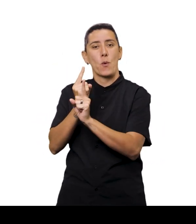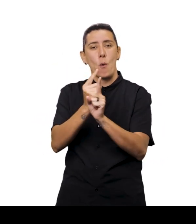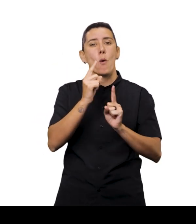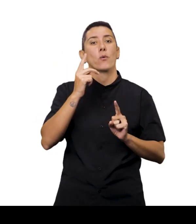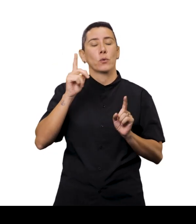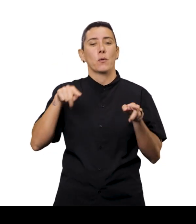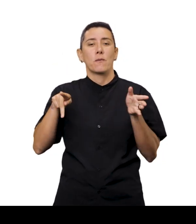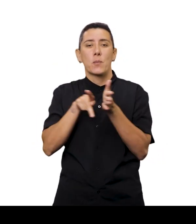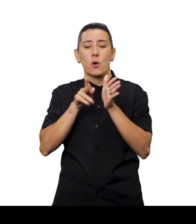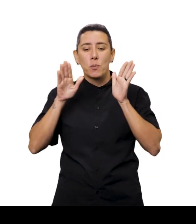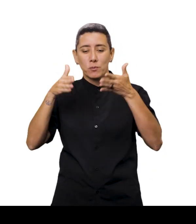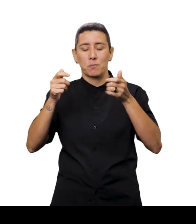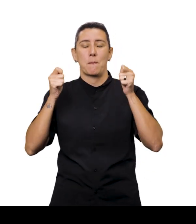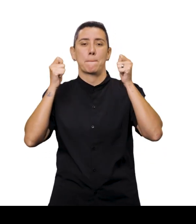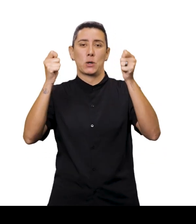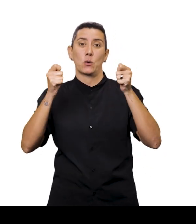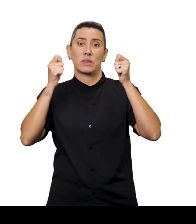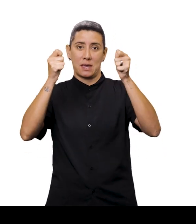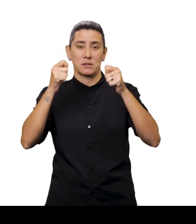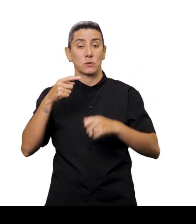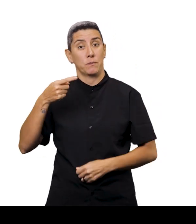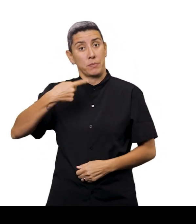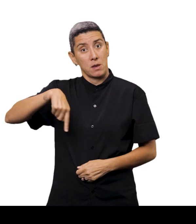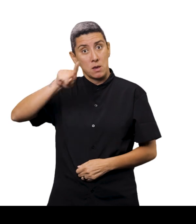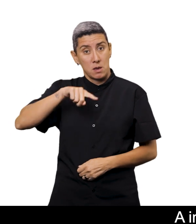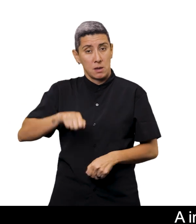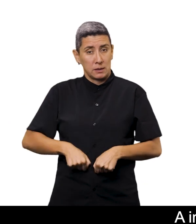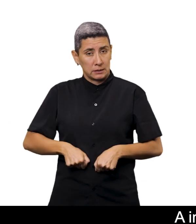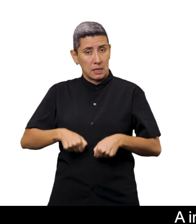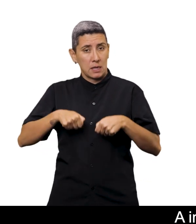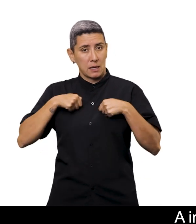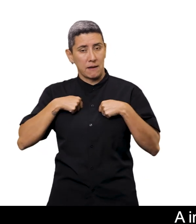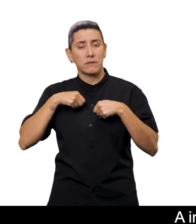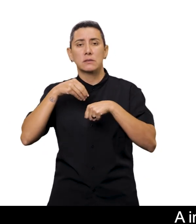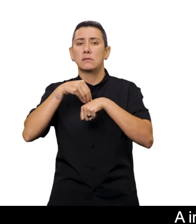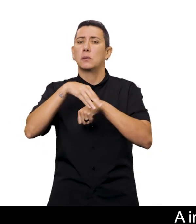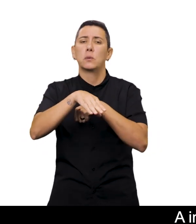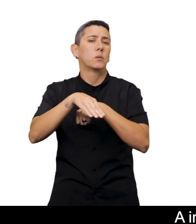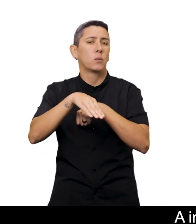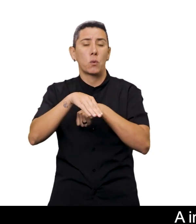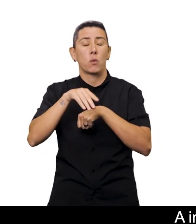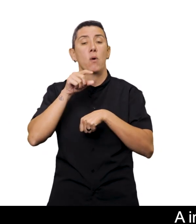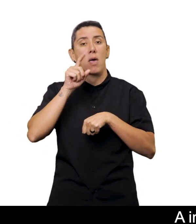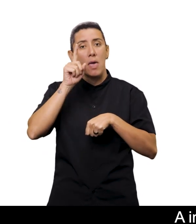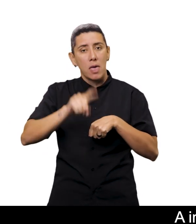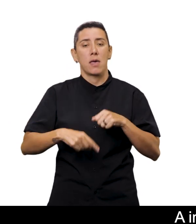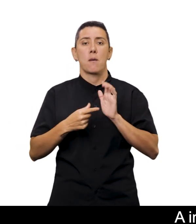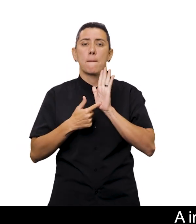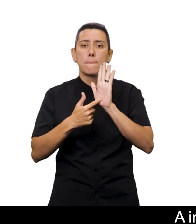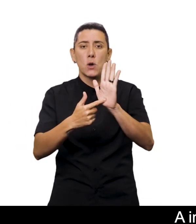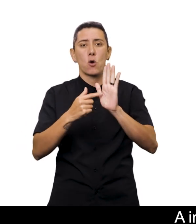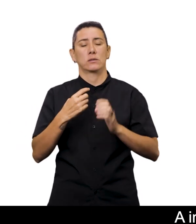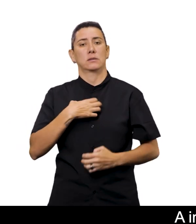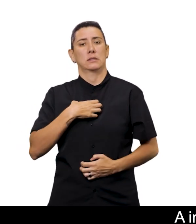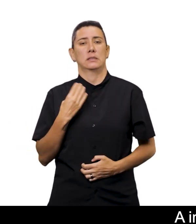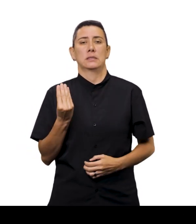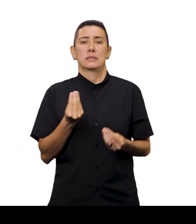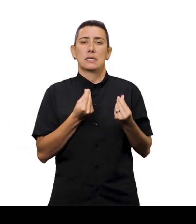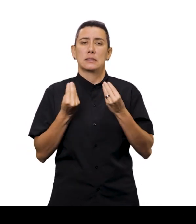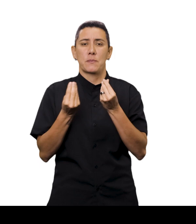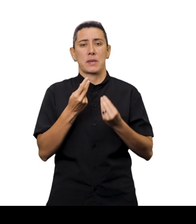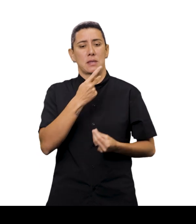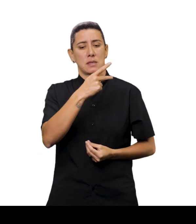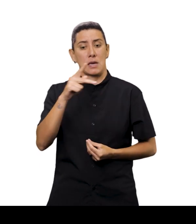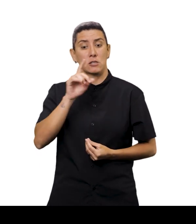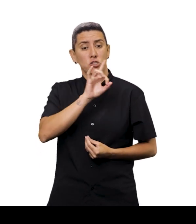ruas durante momentos de encontro e protesto. A intenção das serigrafistas com estas mensagens é